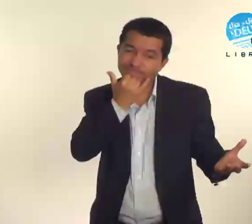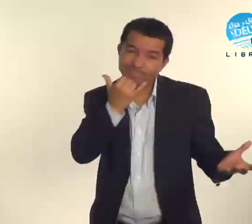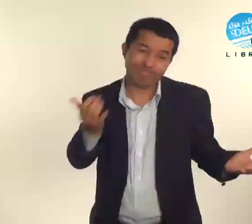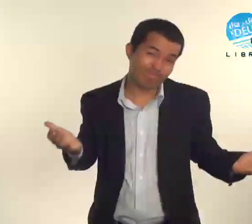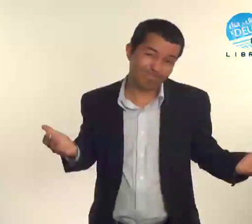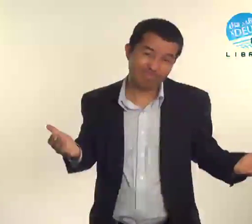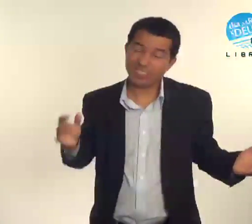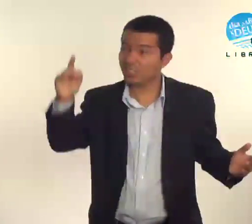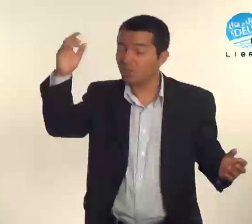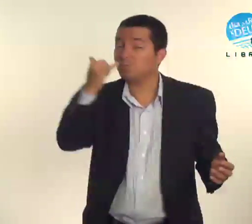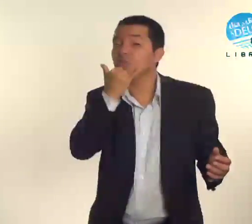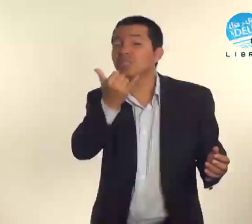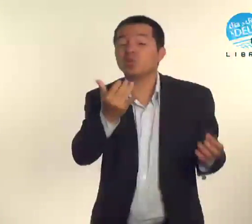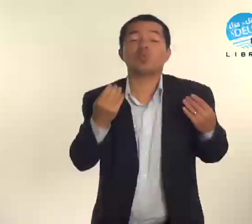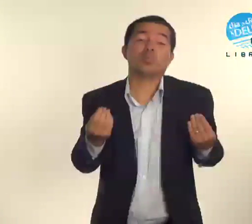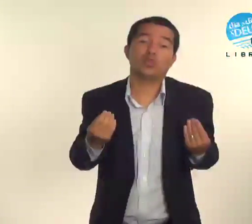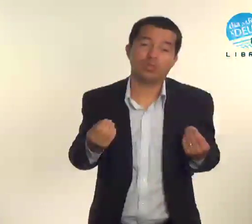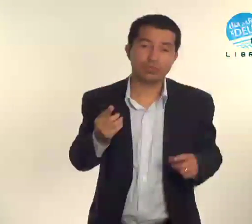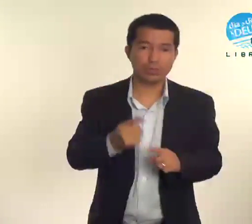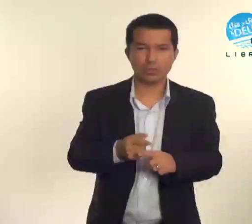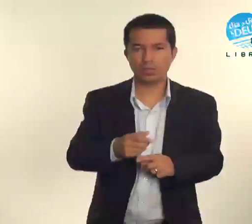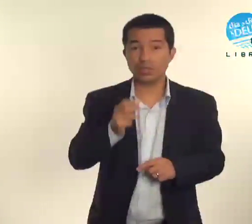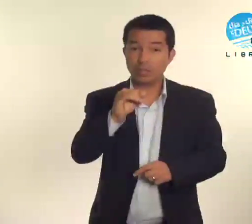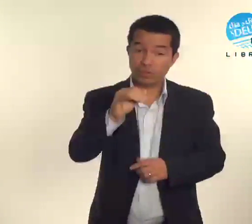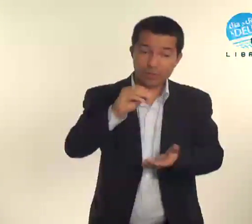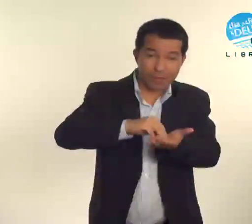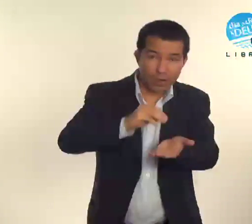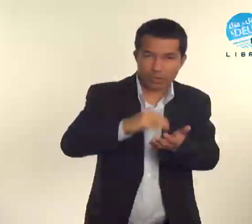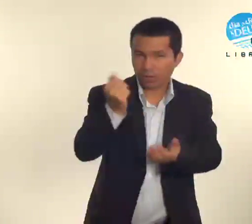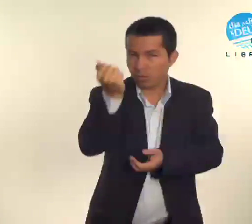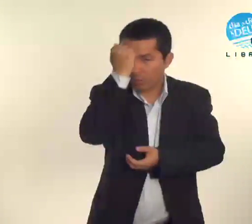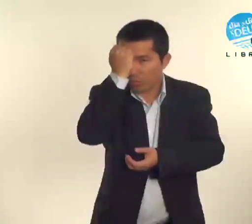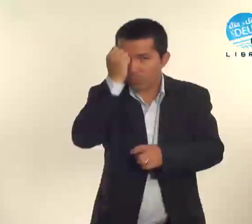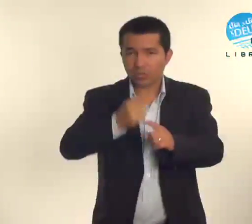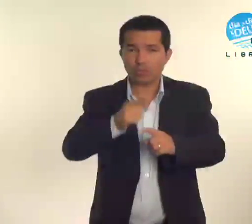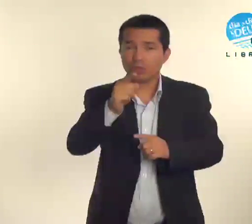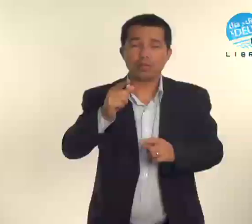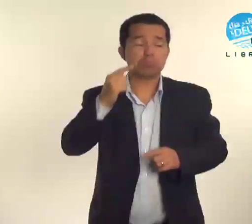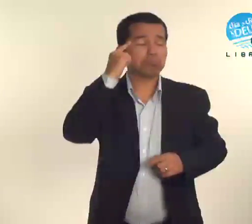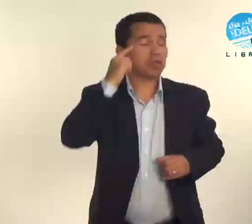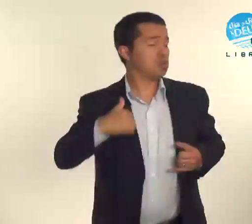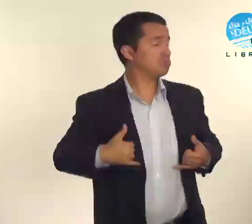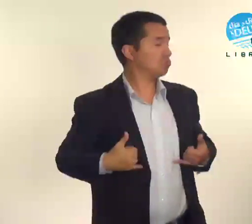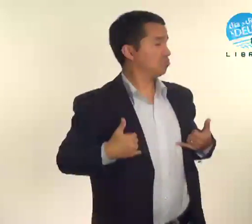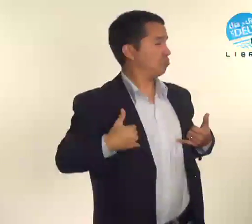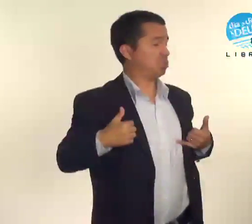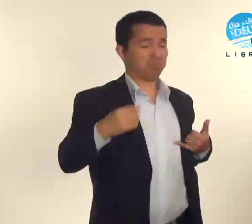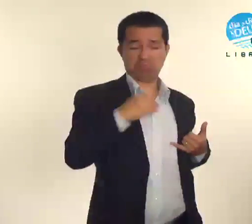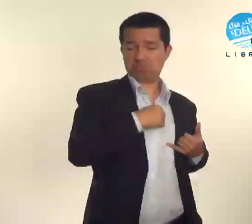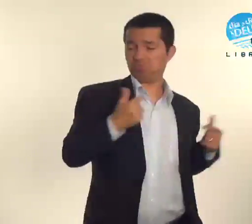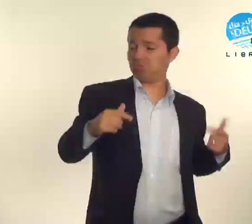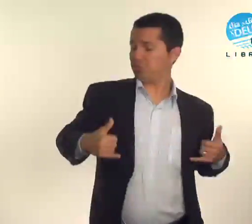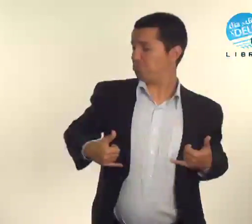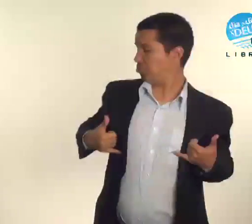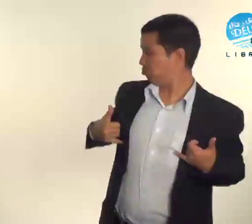Querido, se você não reconhecer que você é pecador, Deus não pode tratar a tua